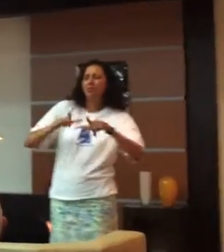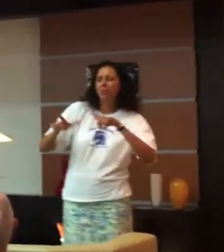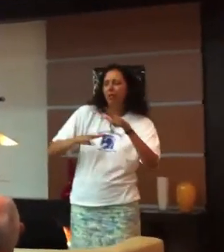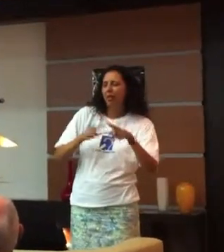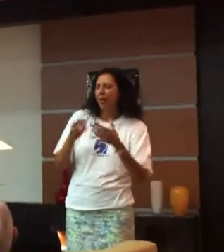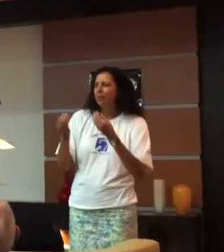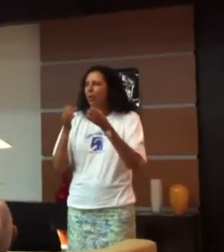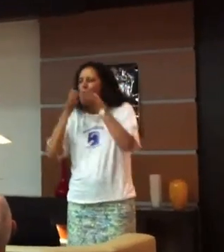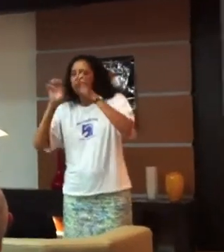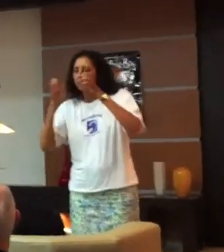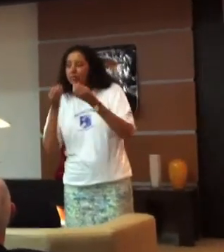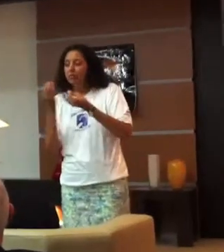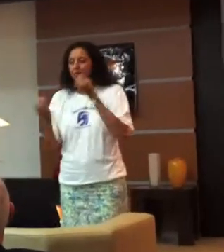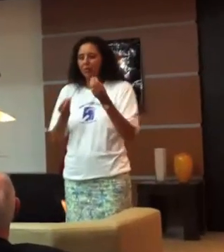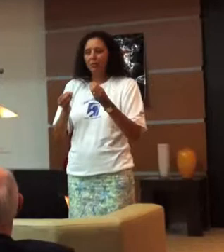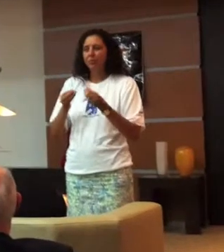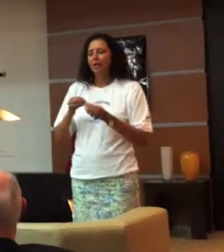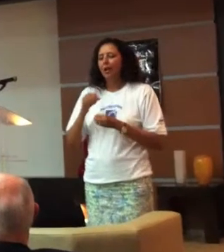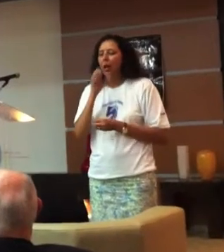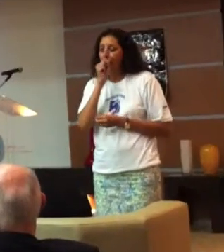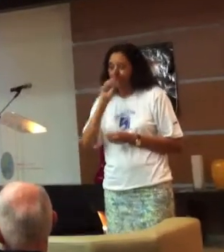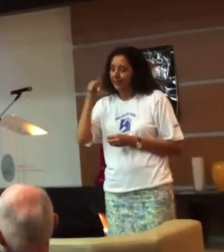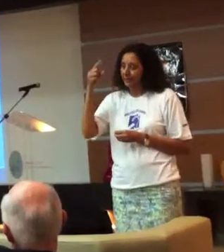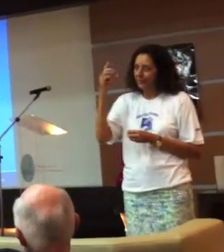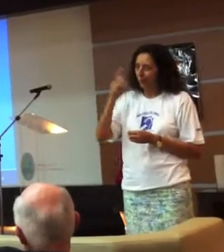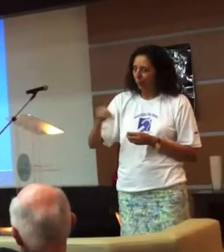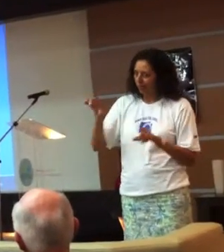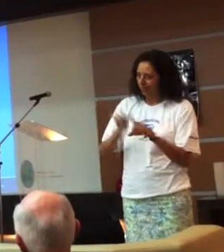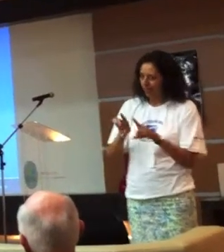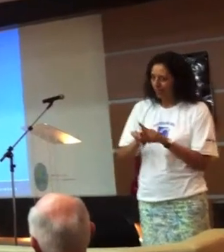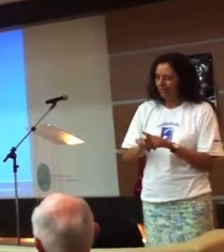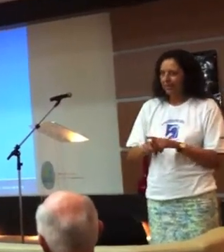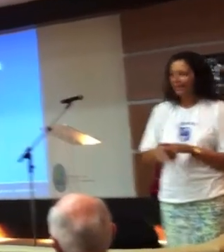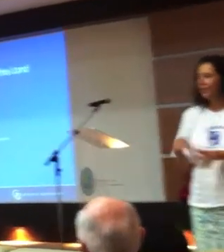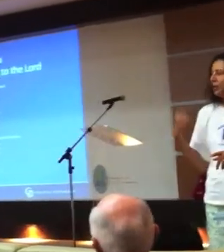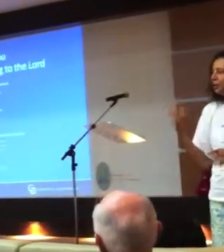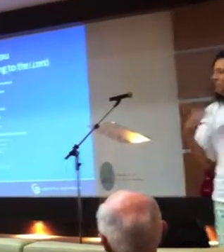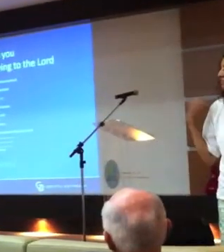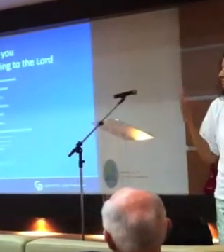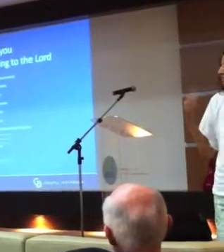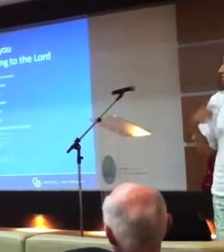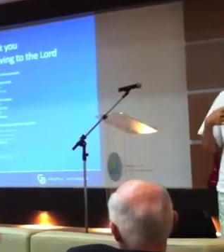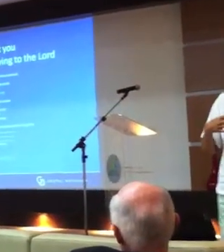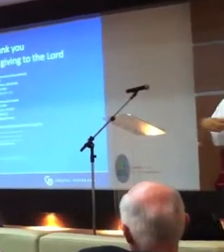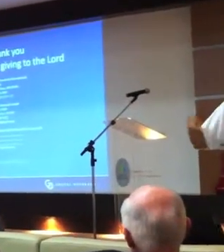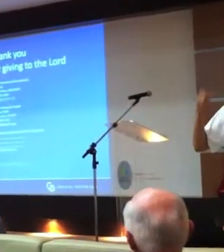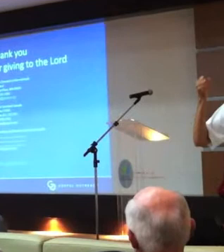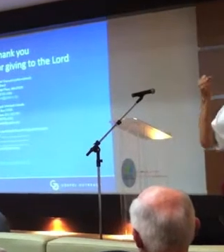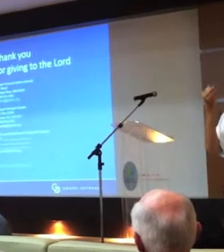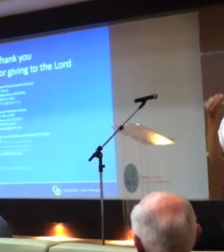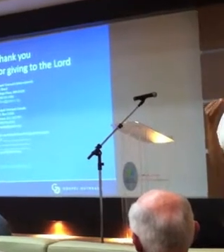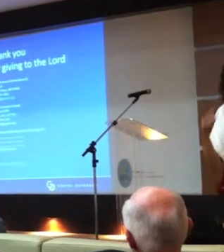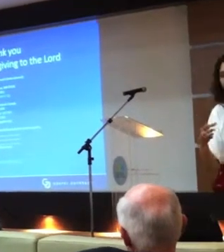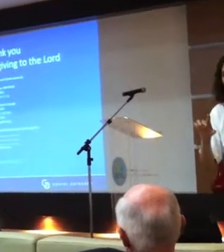language, and they're just like you said, bankers, they're doing the work over there. Portanto, nós estamos muito contentes com a apresentação. Vamos explicar um pouquinho